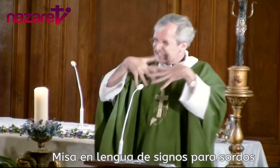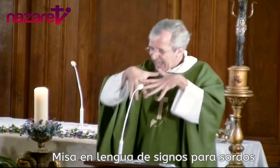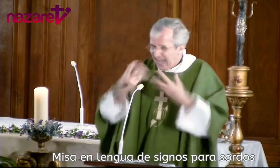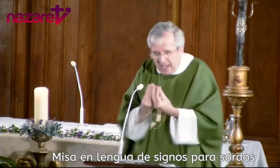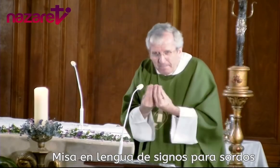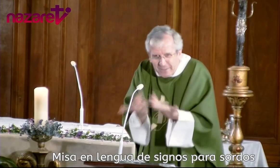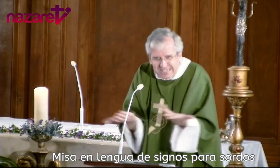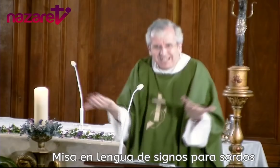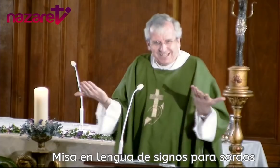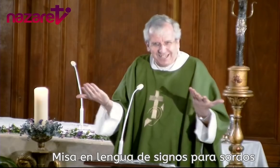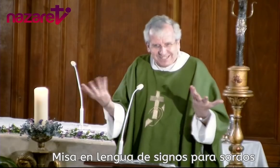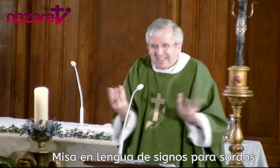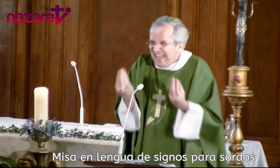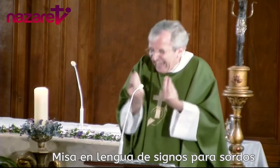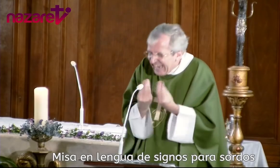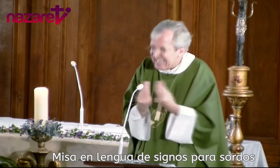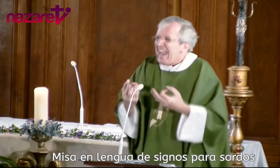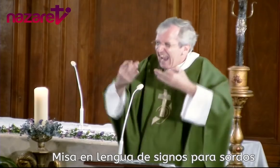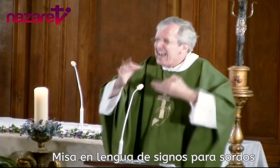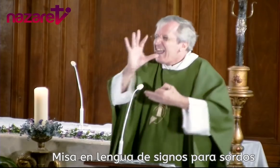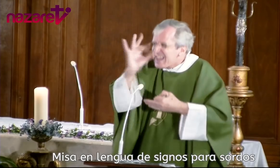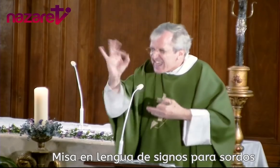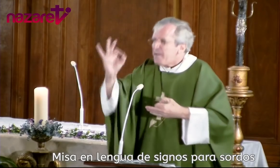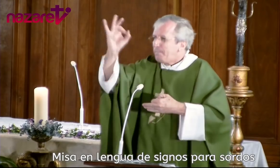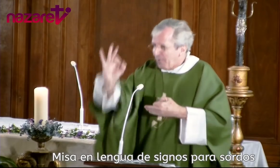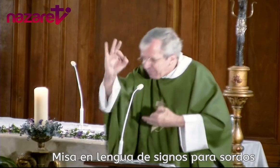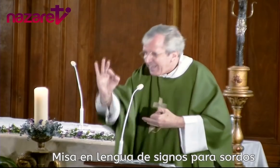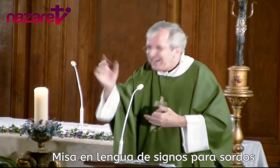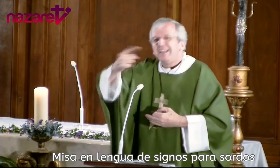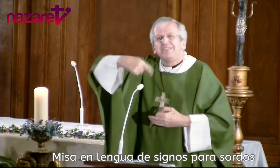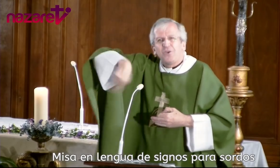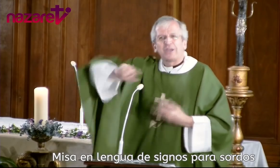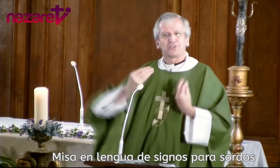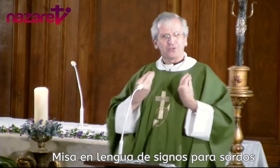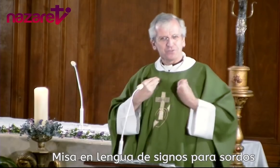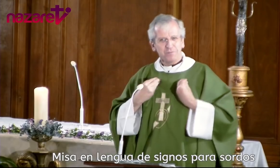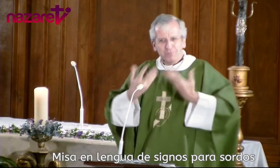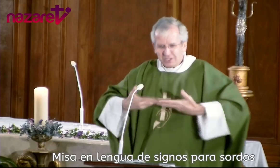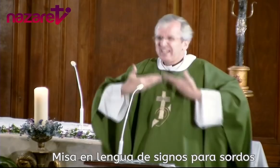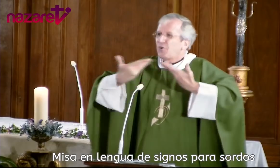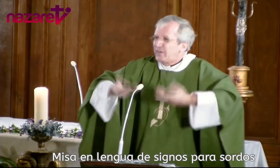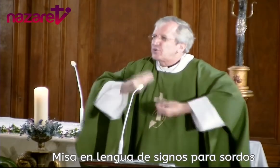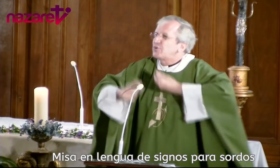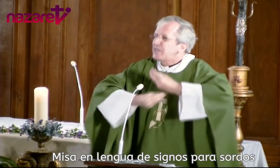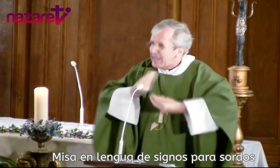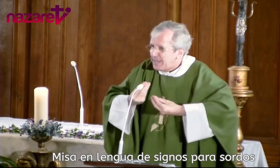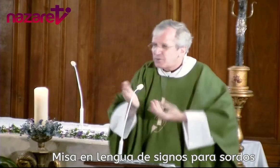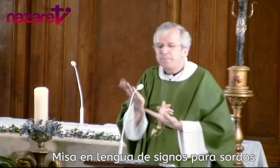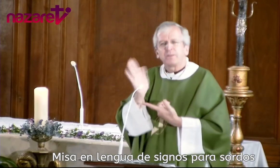está presente, es decir, es el 100% de lo que nosotros vivimos, de lo que nosotros hacemos, y